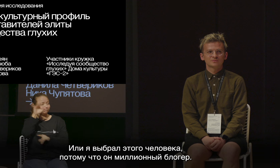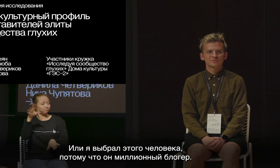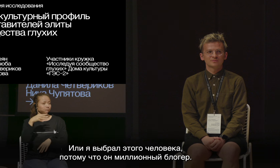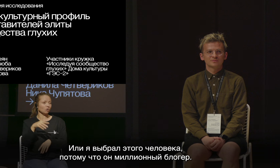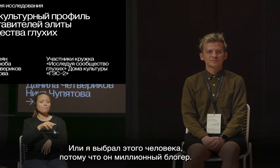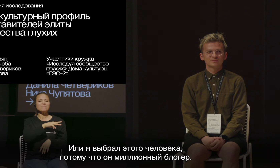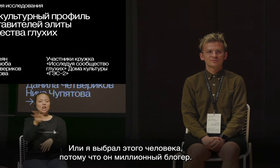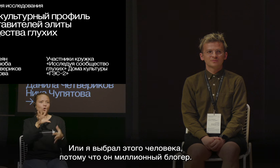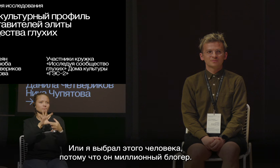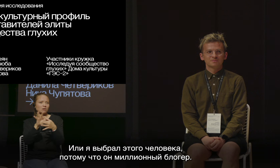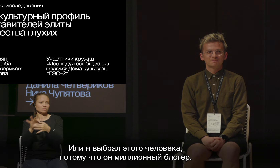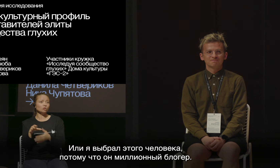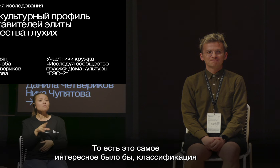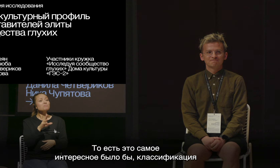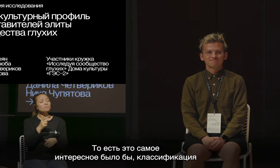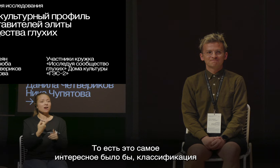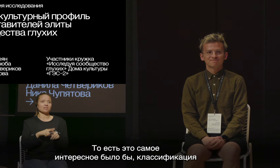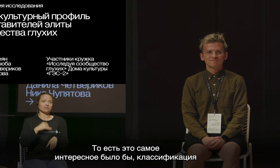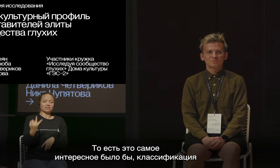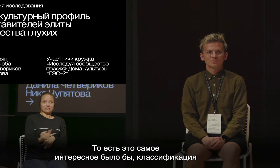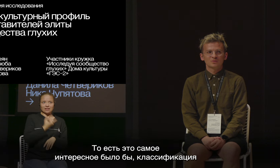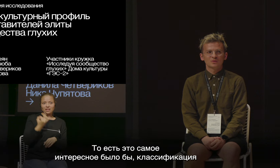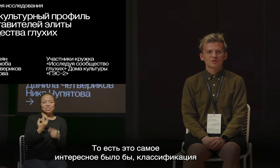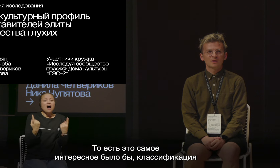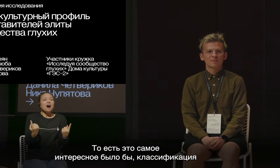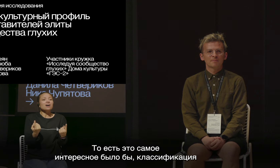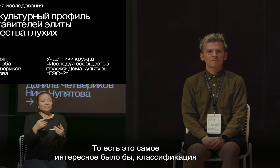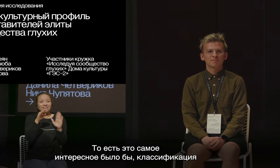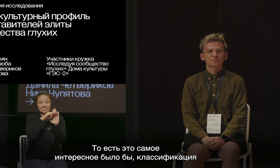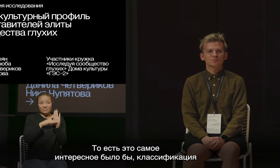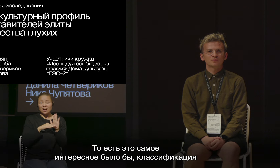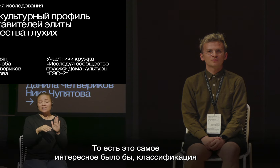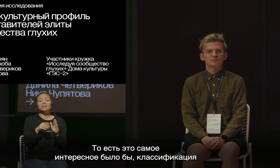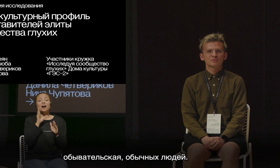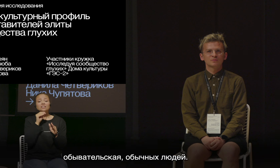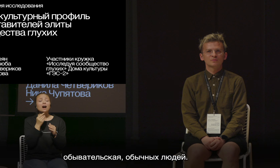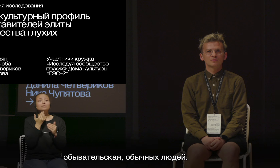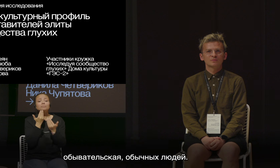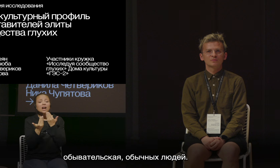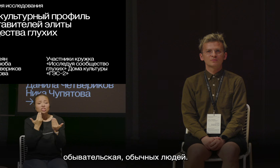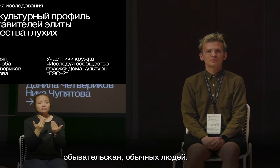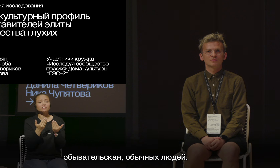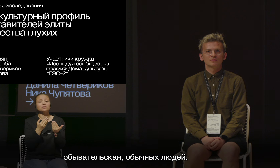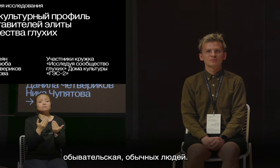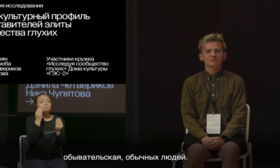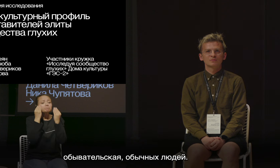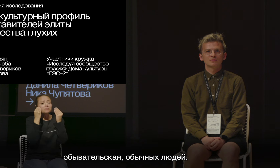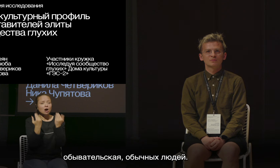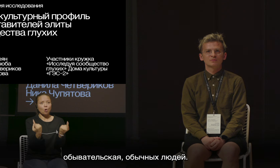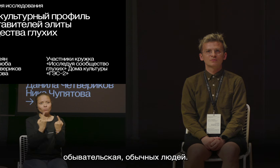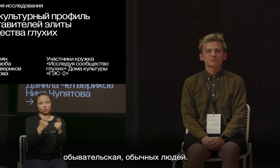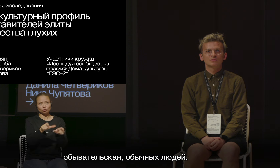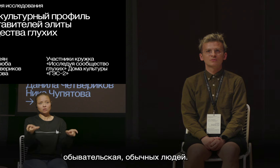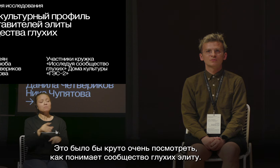бы классификация вот обывательская, обычных людей. Вот это мне интересно, как вы это, будете ли вы это делать, например. Это было бы круто